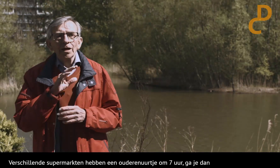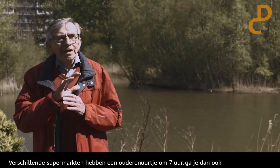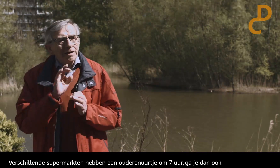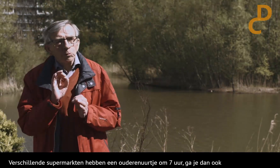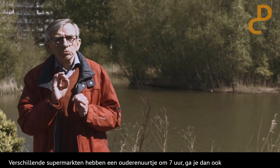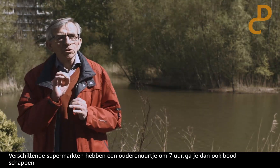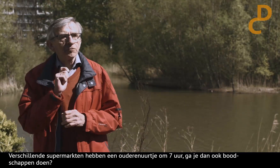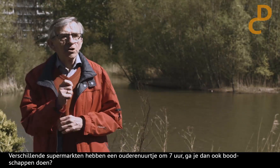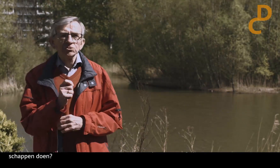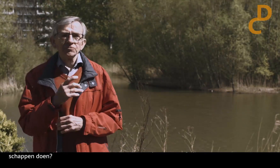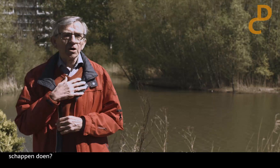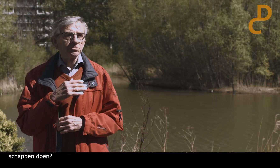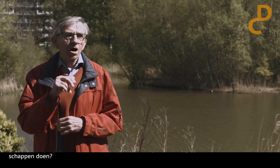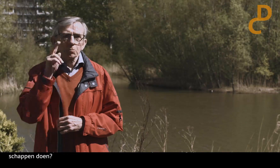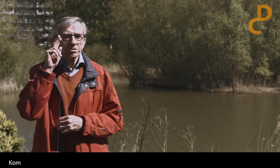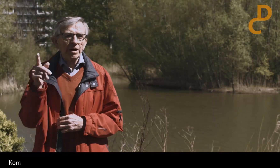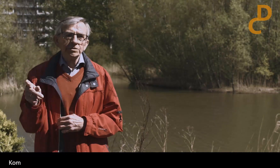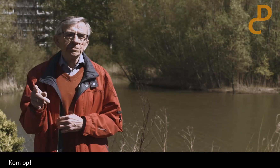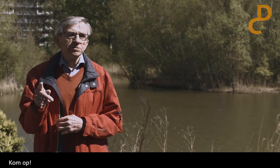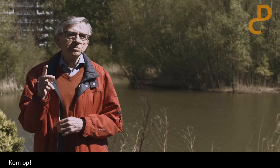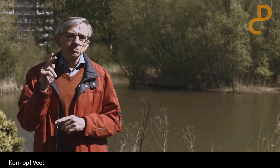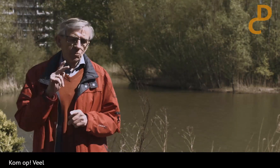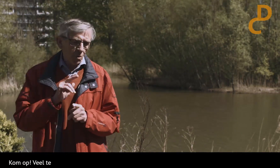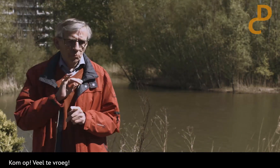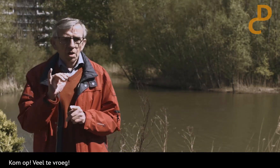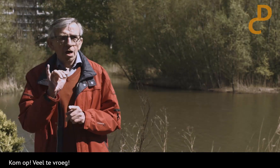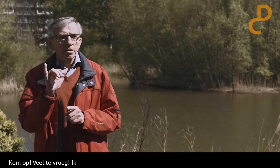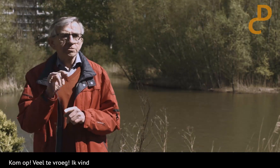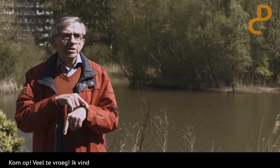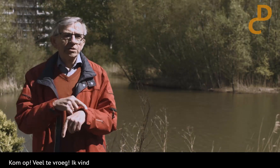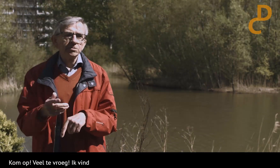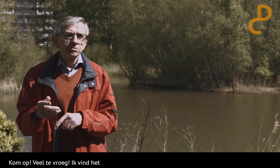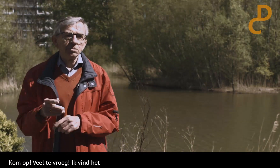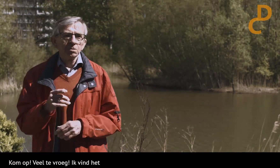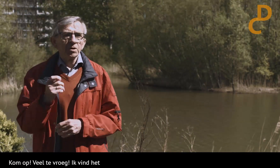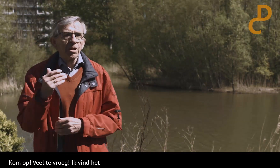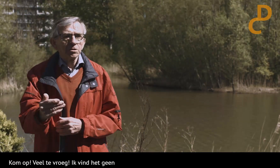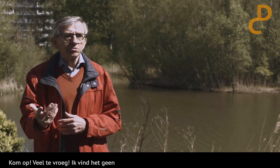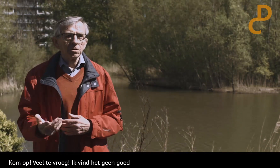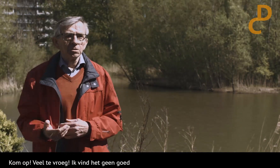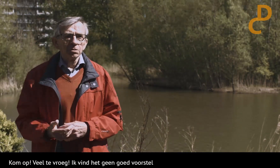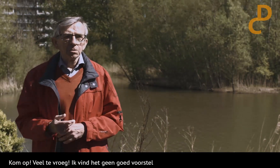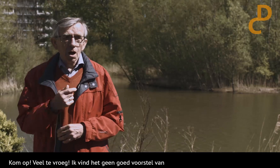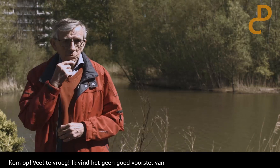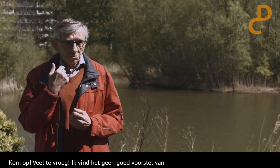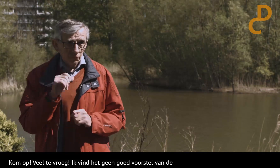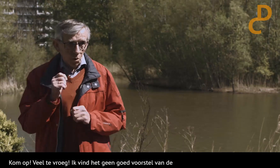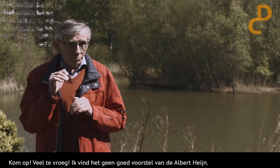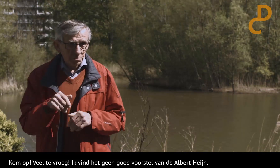vroeg. Nee, ik vind het geen goed voorstel van de Albert Heijn. Beter op een andere tijd, later.